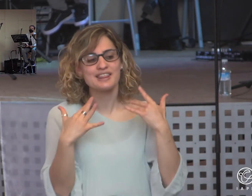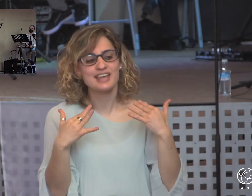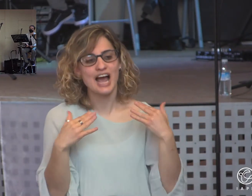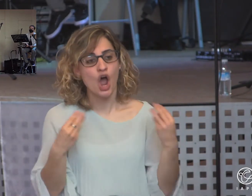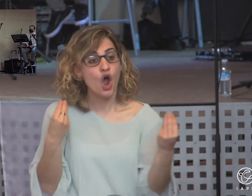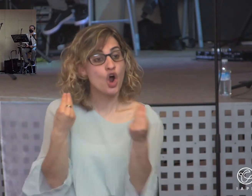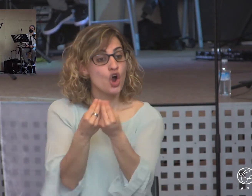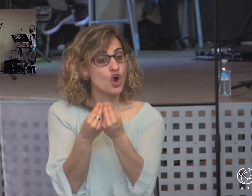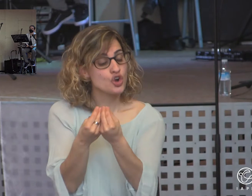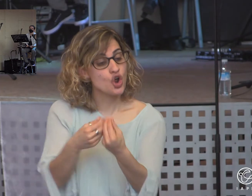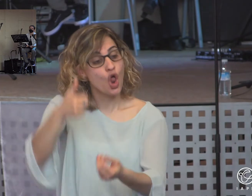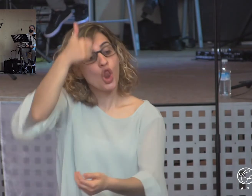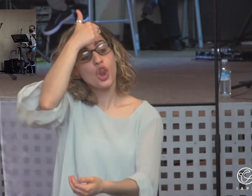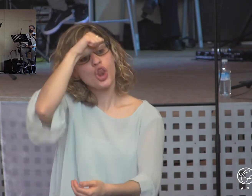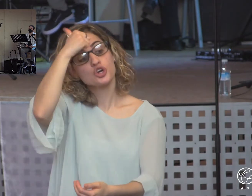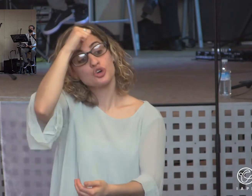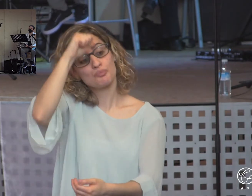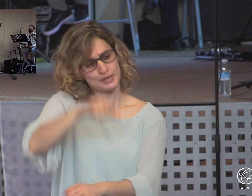celebración: